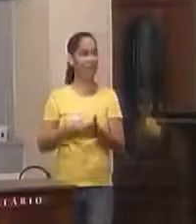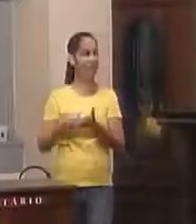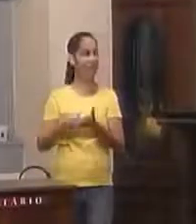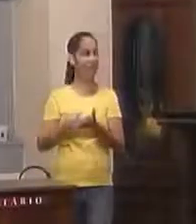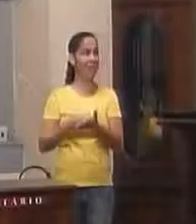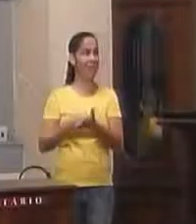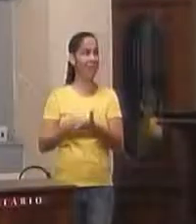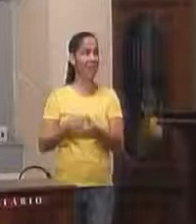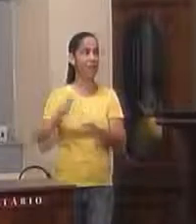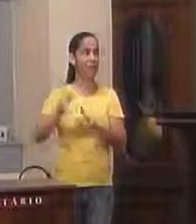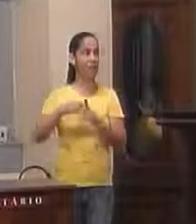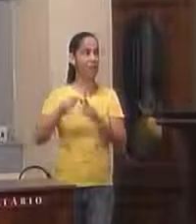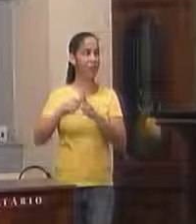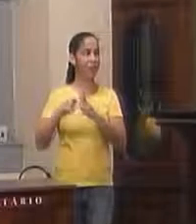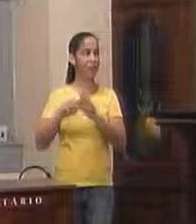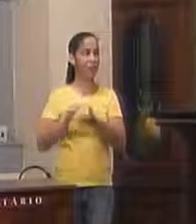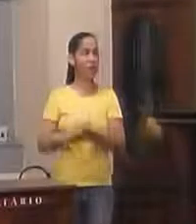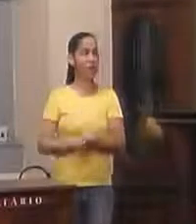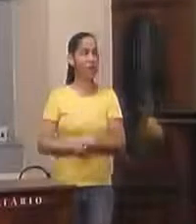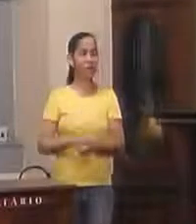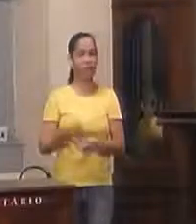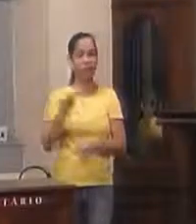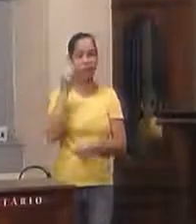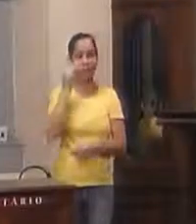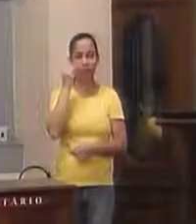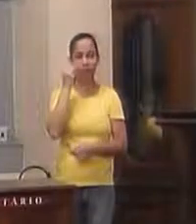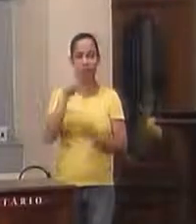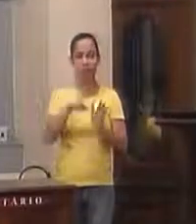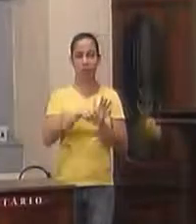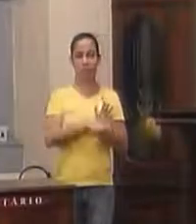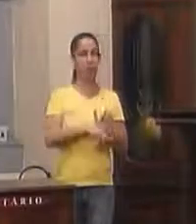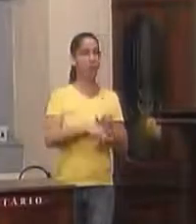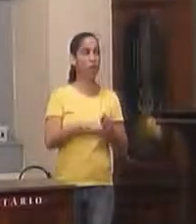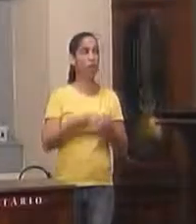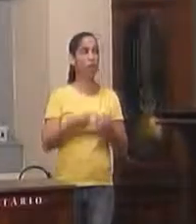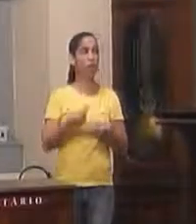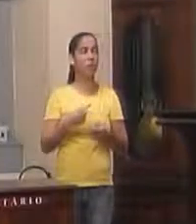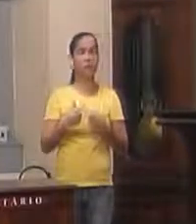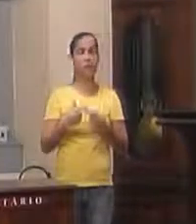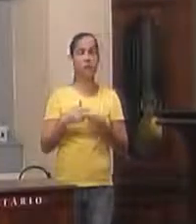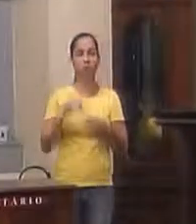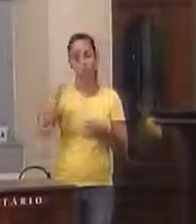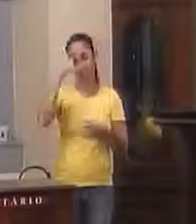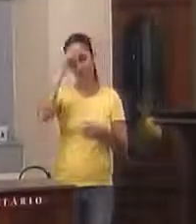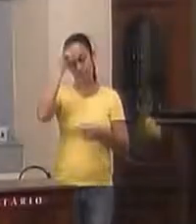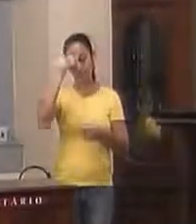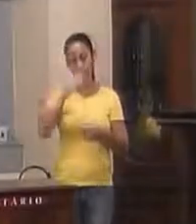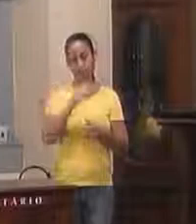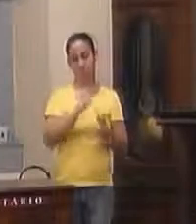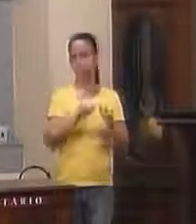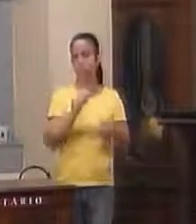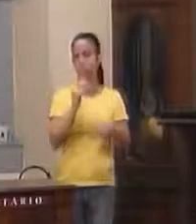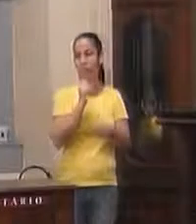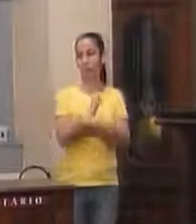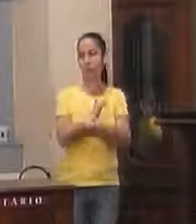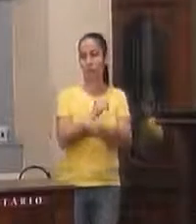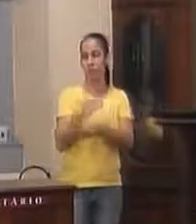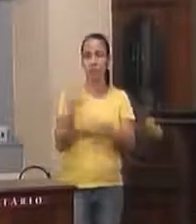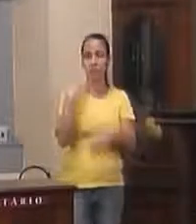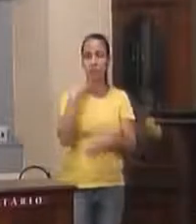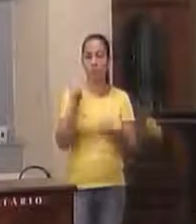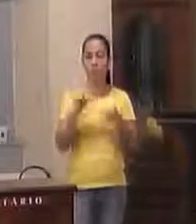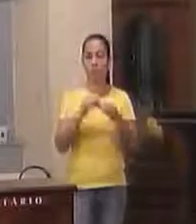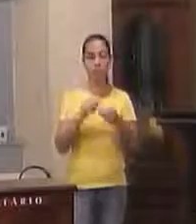pagamentos mensais, para a gente poder tentar diminuir, até para evitar mesmo os bloqueios, porque os processos que chegam lá e não